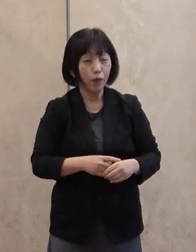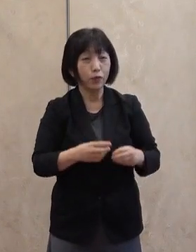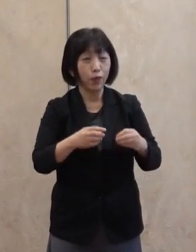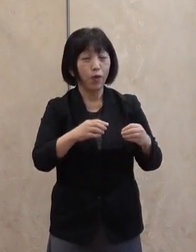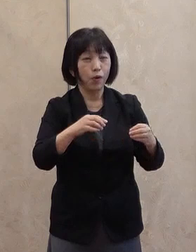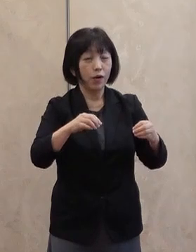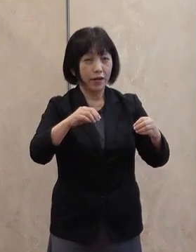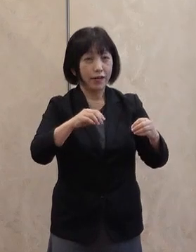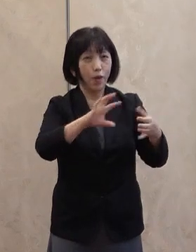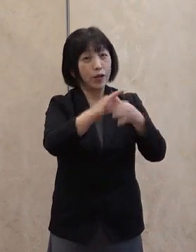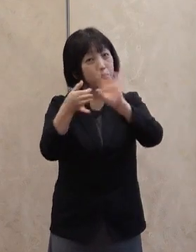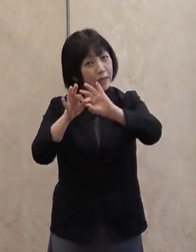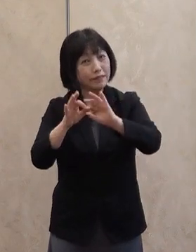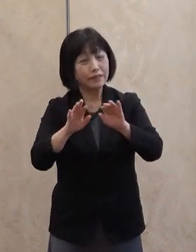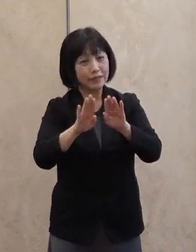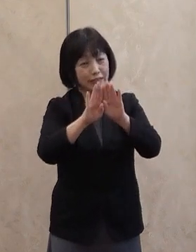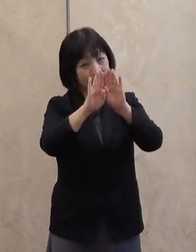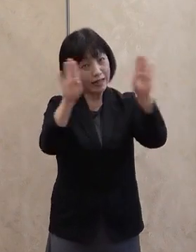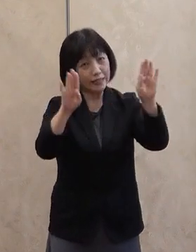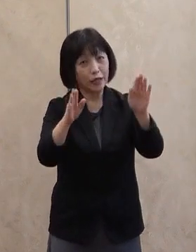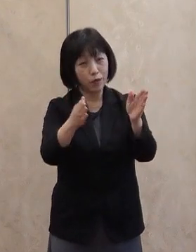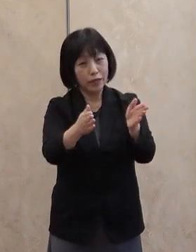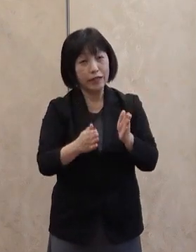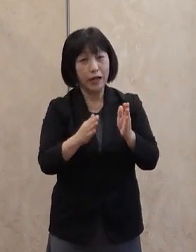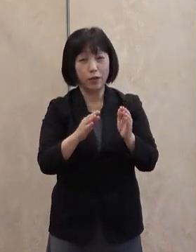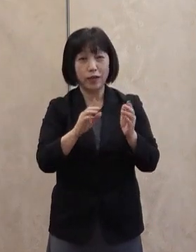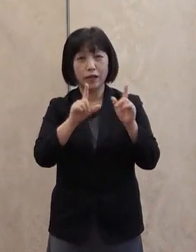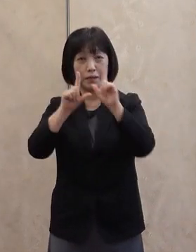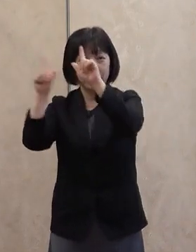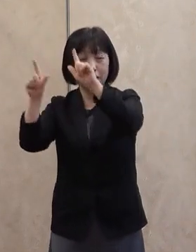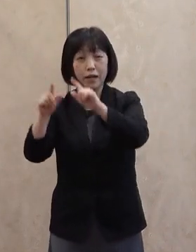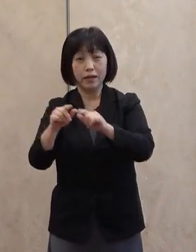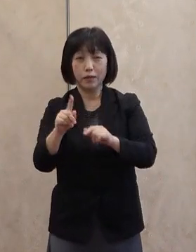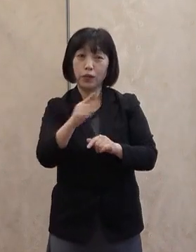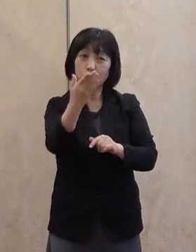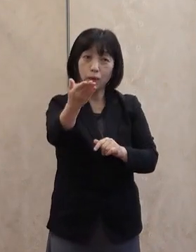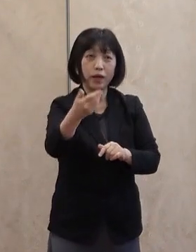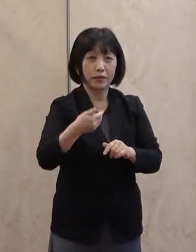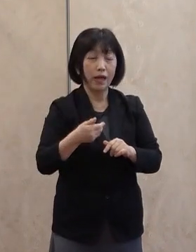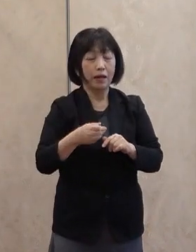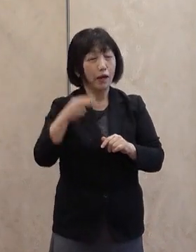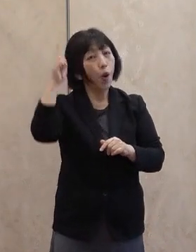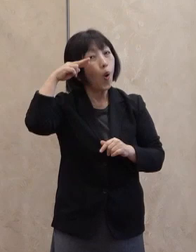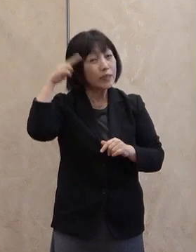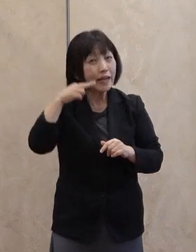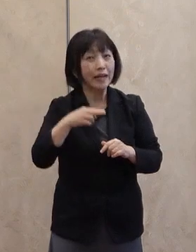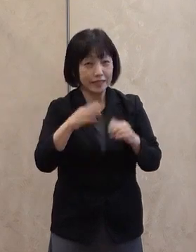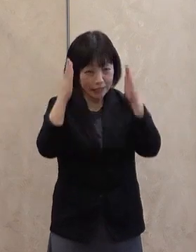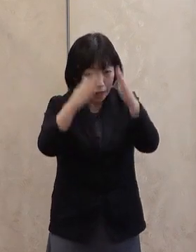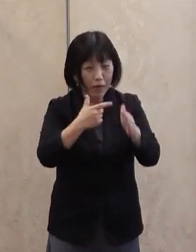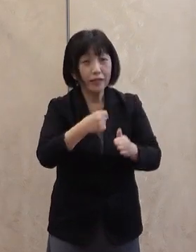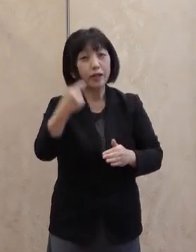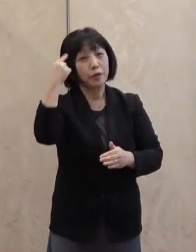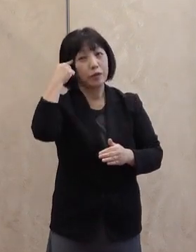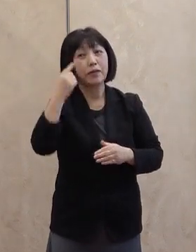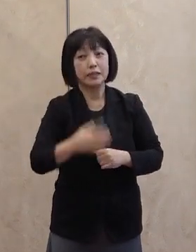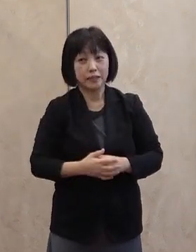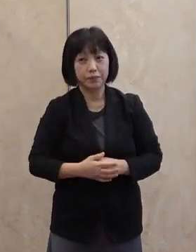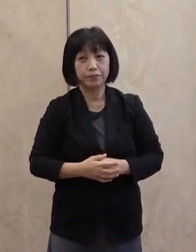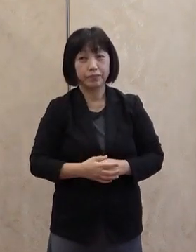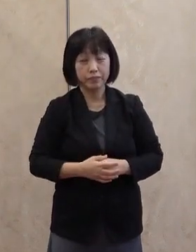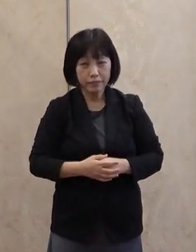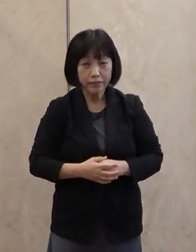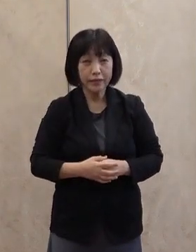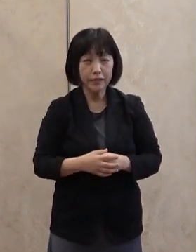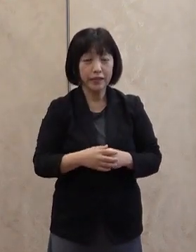うか。 大阪の対策に力を注ぎたいと思っています。 最後に見守り隊の費用対効果なんですが、